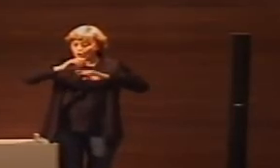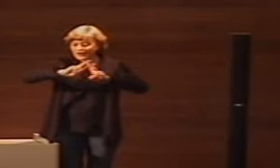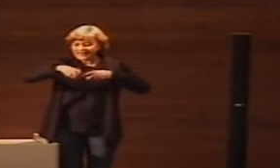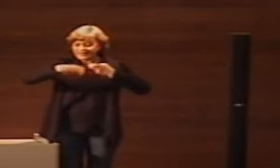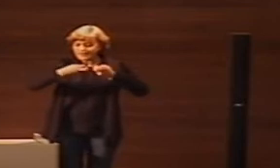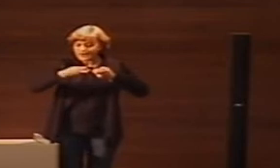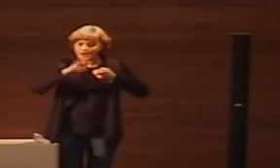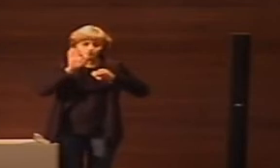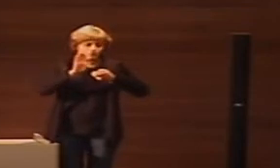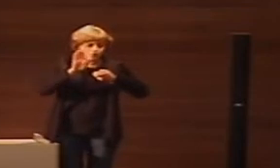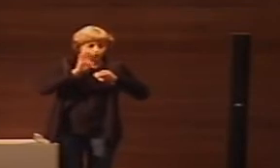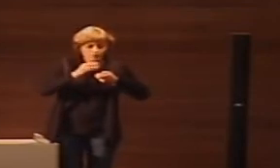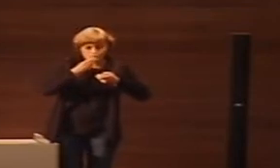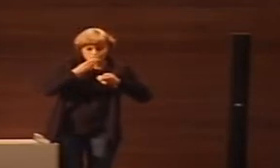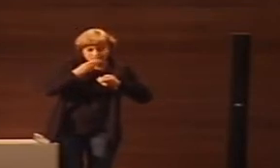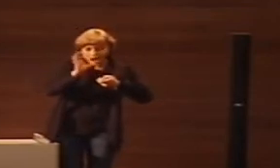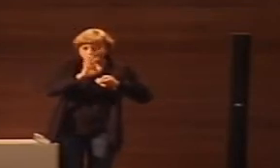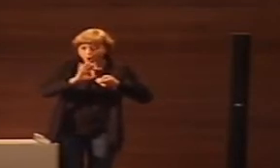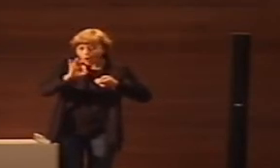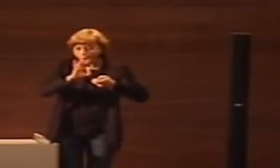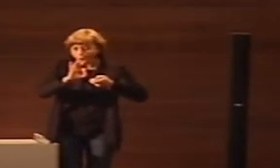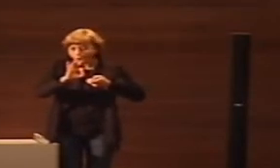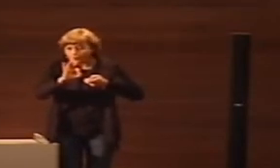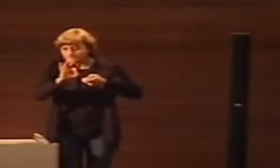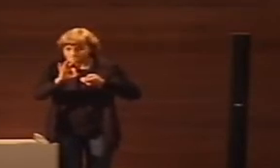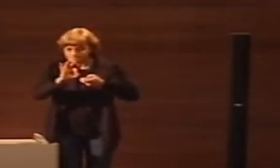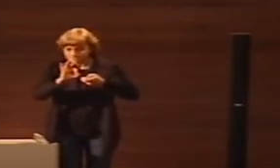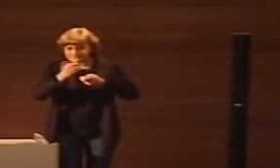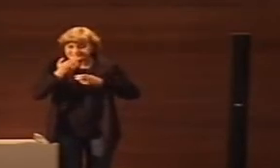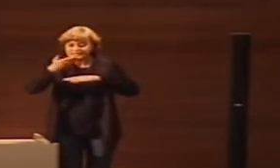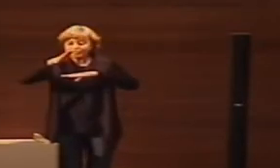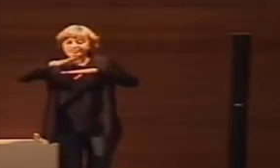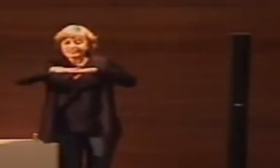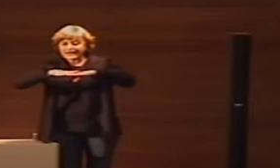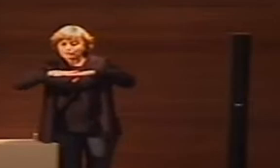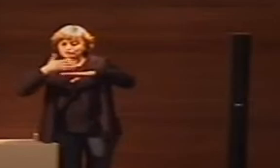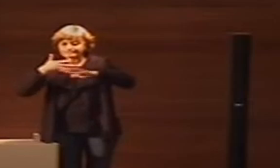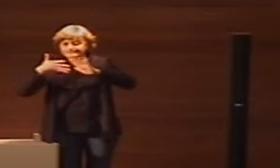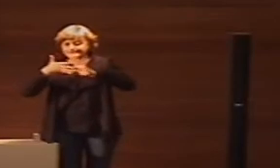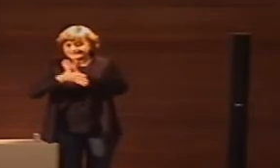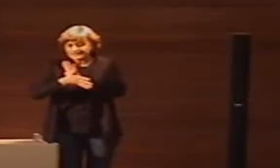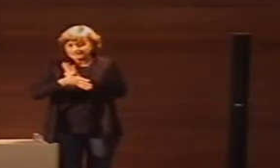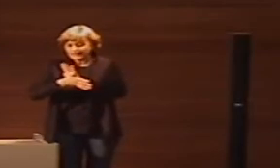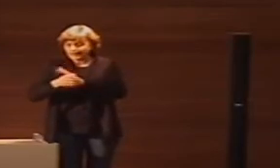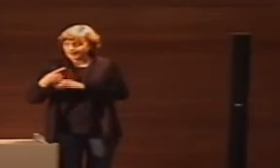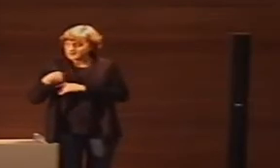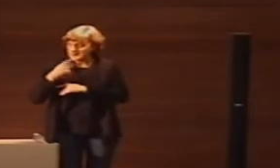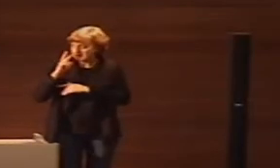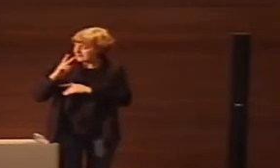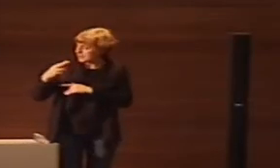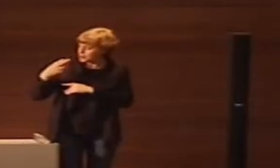del sistema mejoran, pero cerrar la fracción resto puede llevar a problemas de vertidos al lado de los